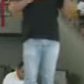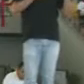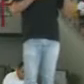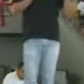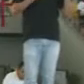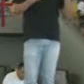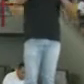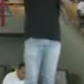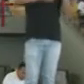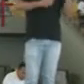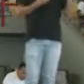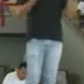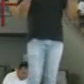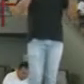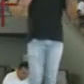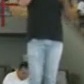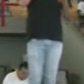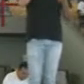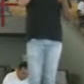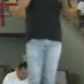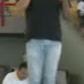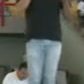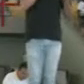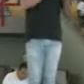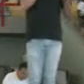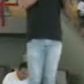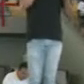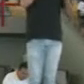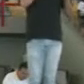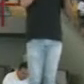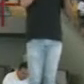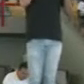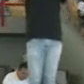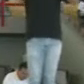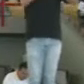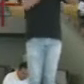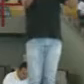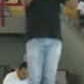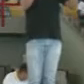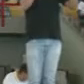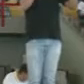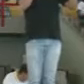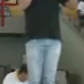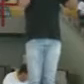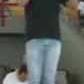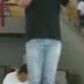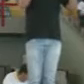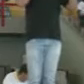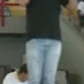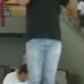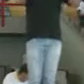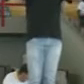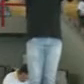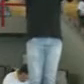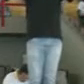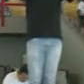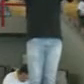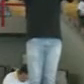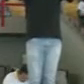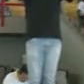Como é que eu vou chamar a atenção positiva dele para o fato de eu não ter fugido ao tema? Eu tentando contemplar o comando